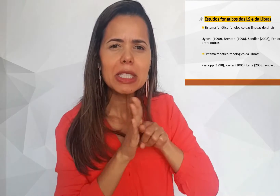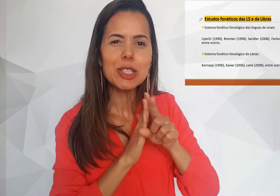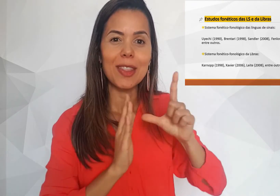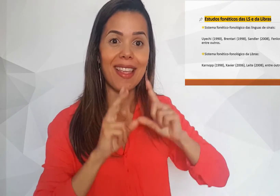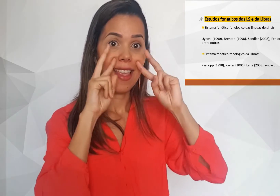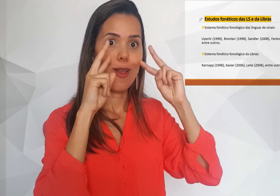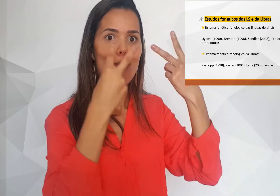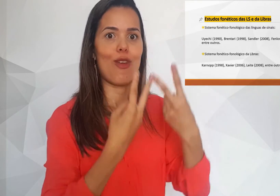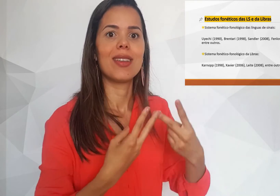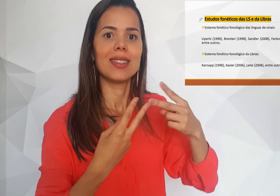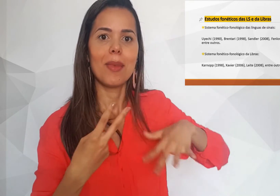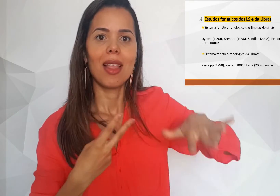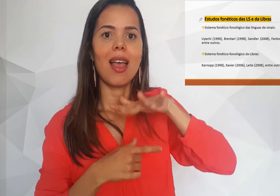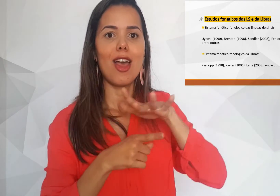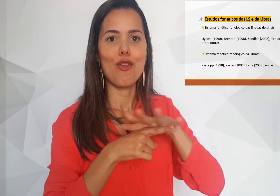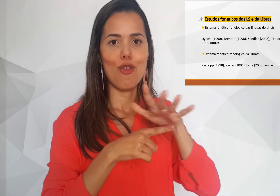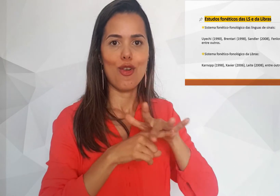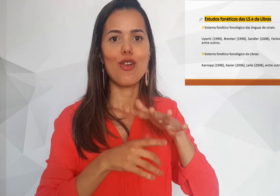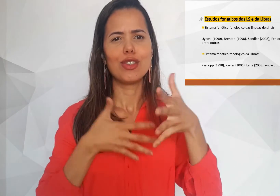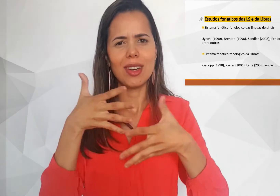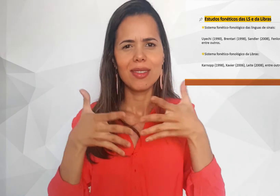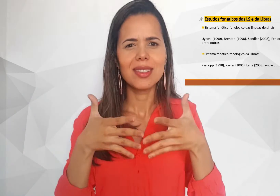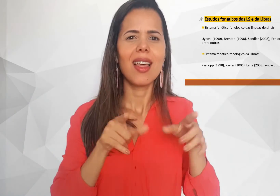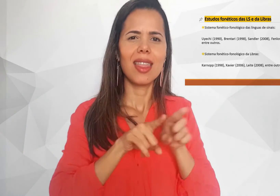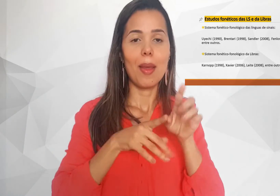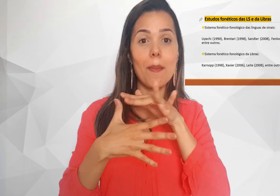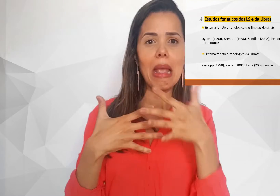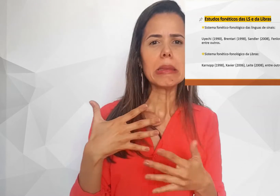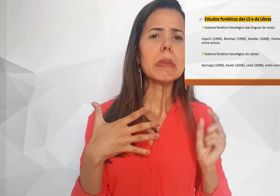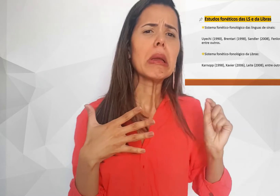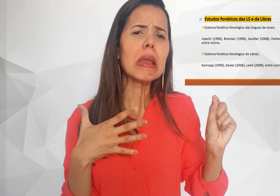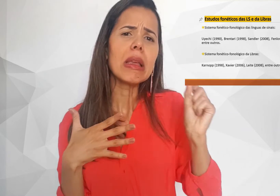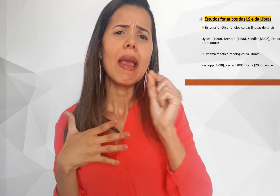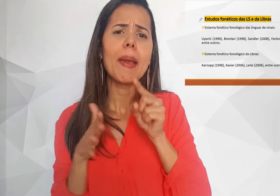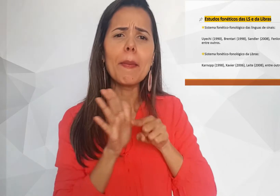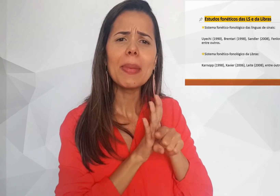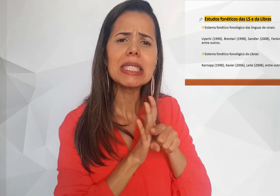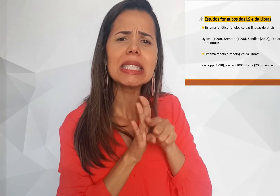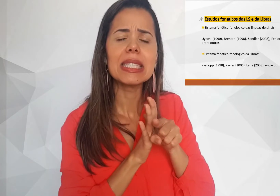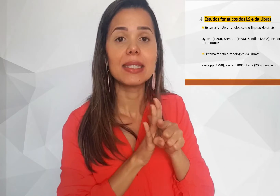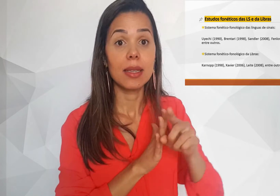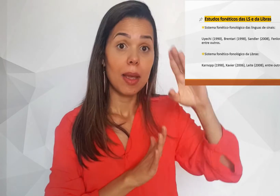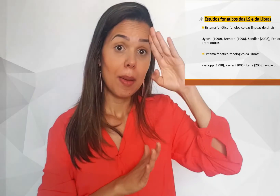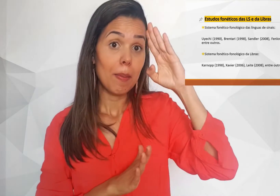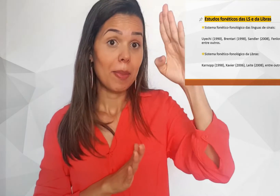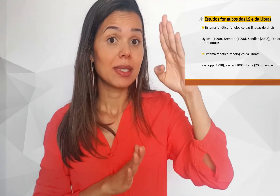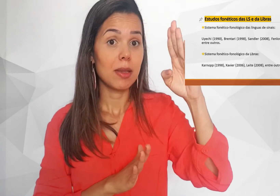maior referência nesse campo, tá? Para que vocês tenham conhecimento, saber quem fala sobre o quê, né?